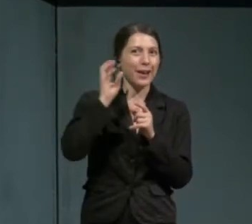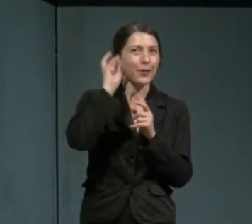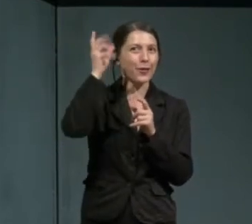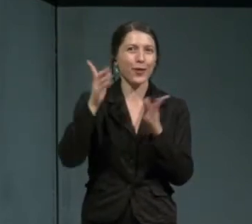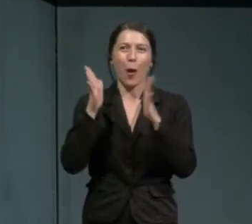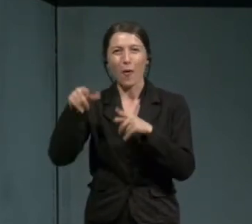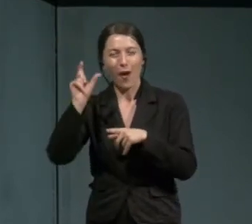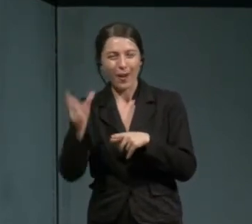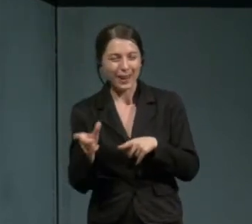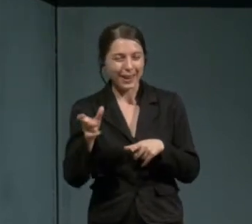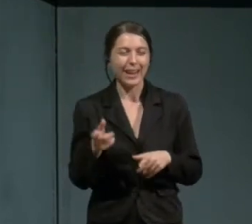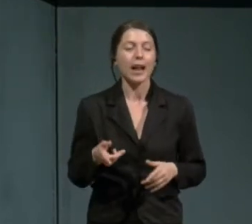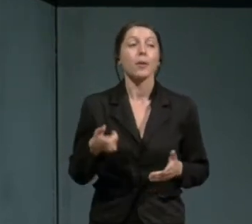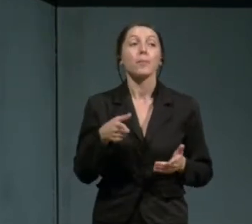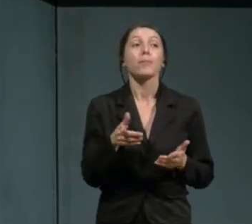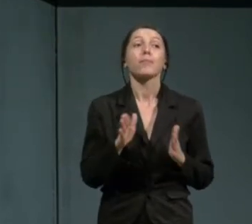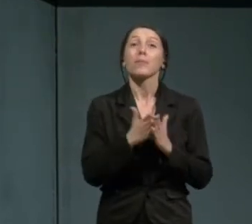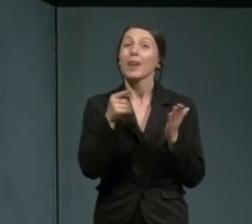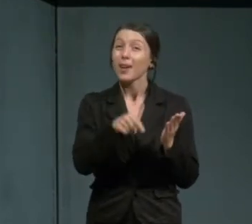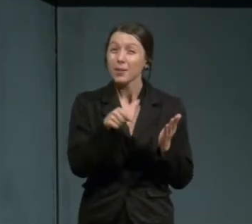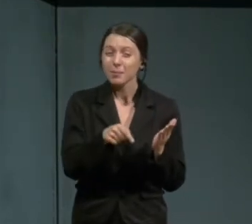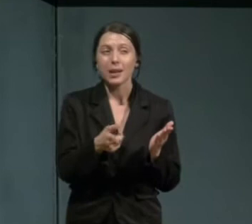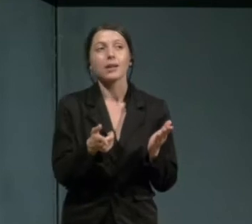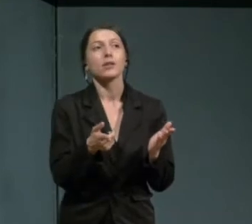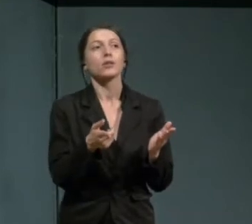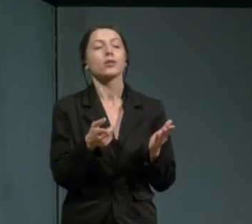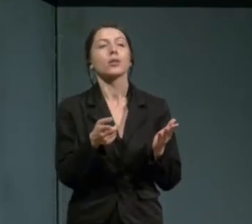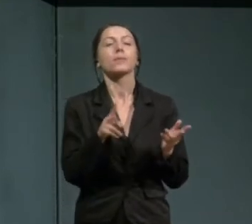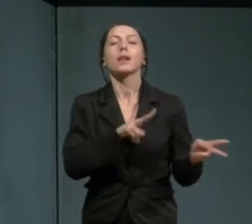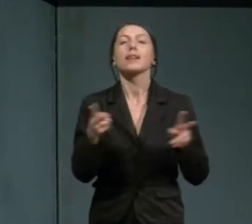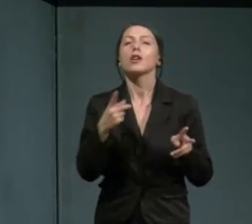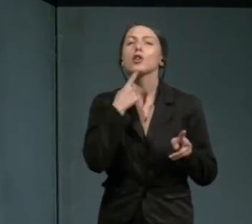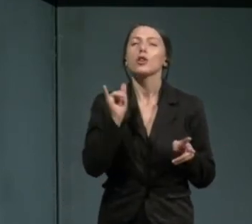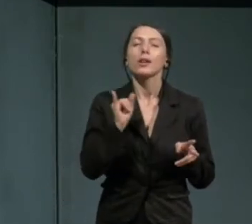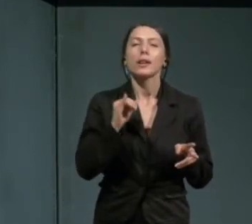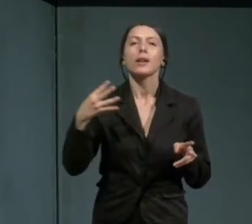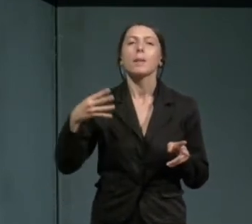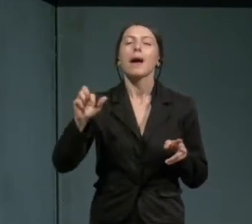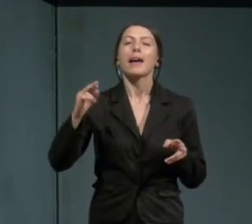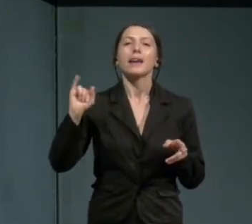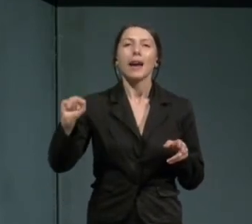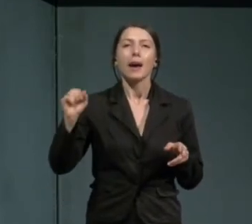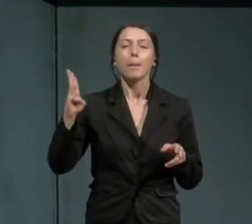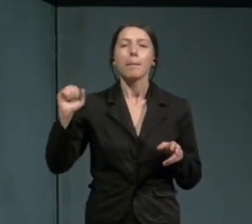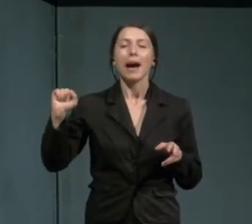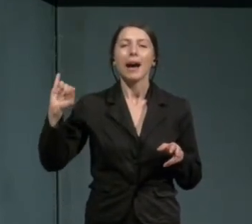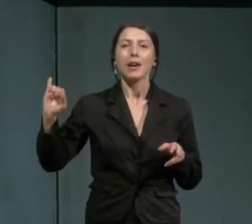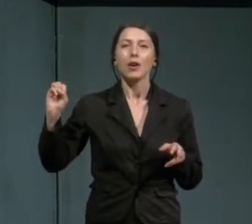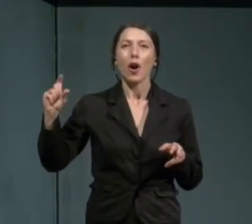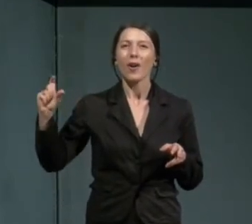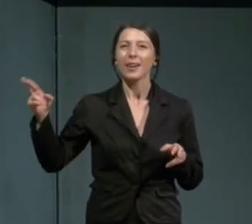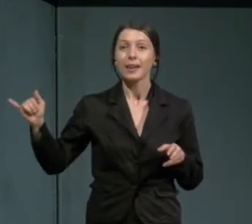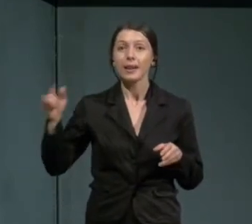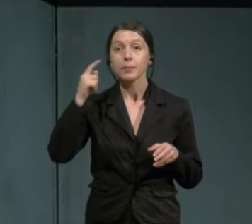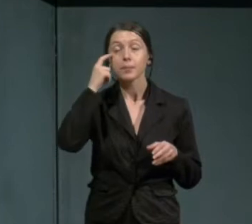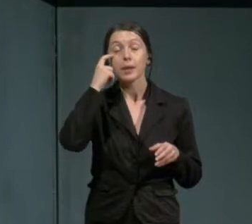che è pubblicato da feltrinelli e tradotto da maria baiocchi che in realtà è